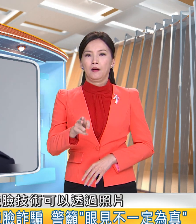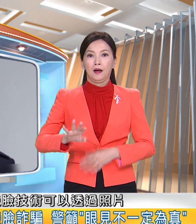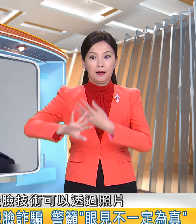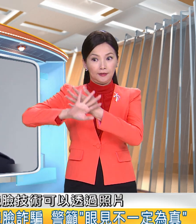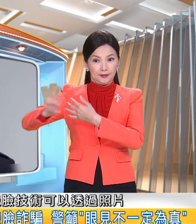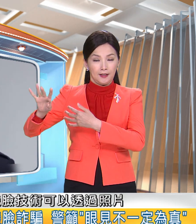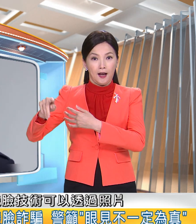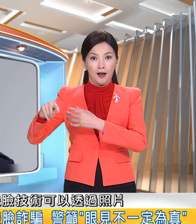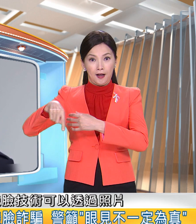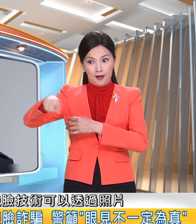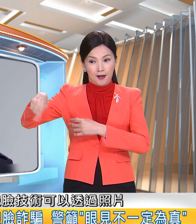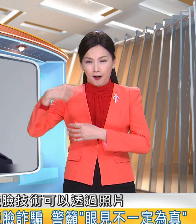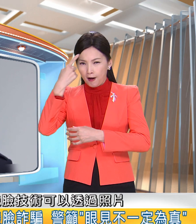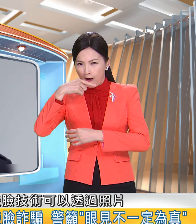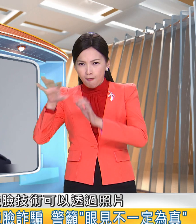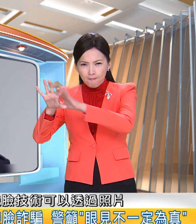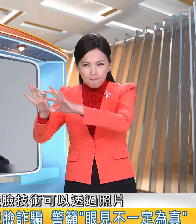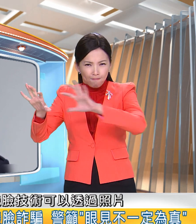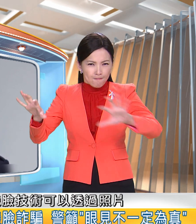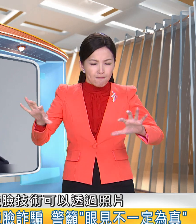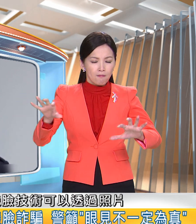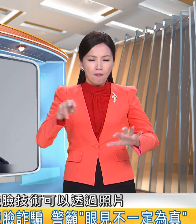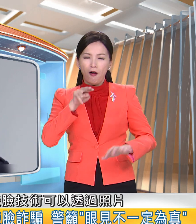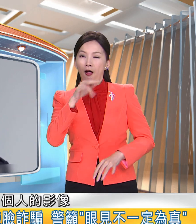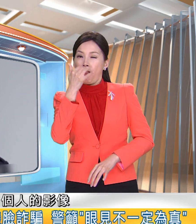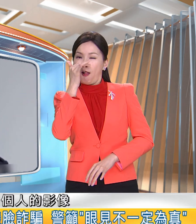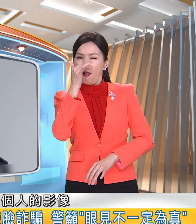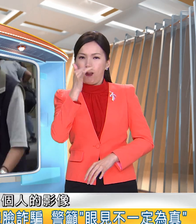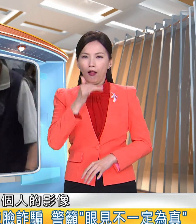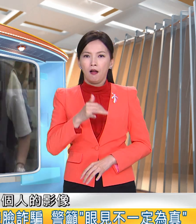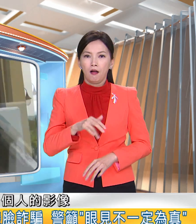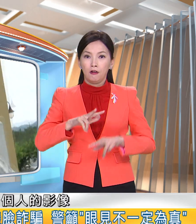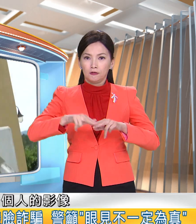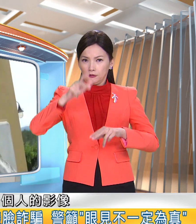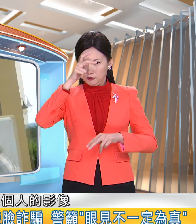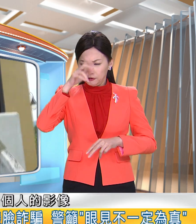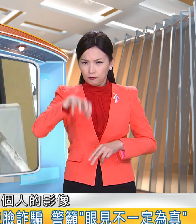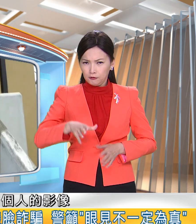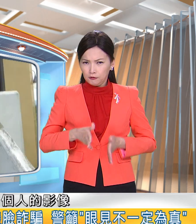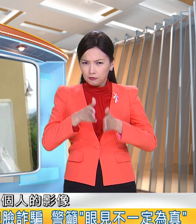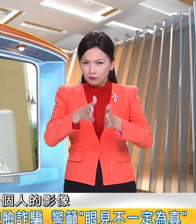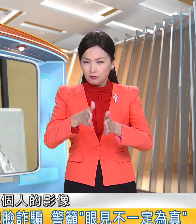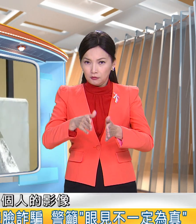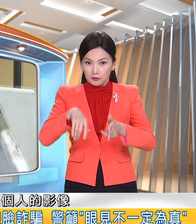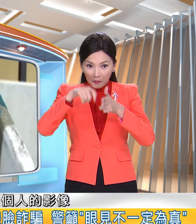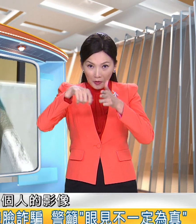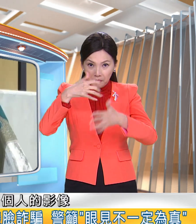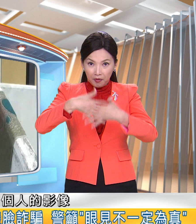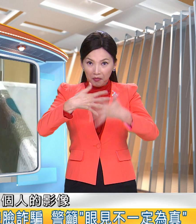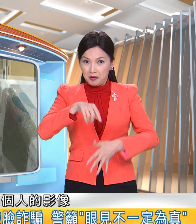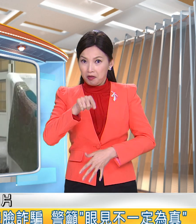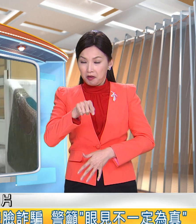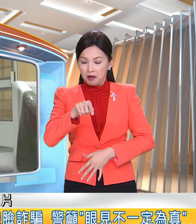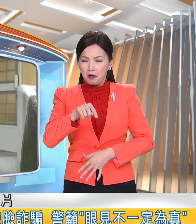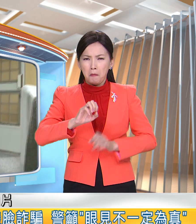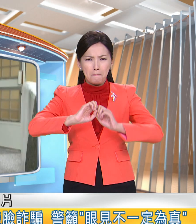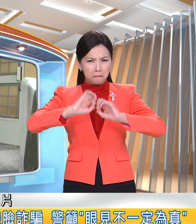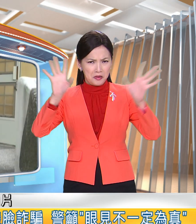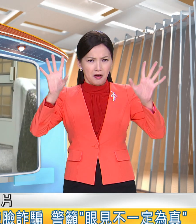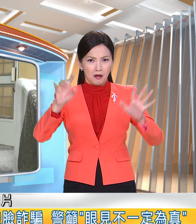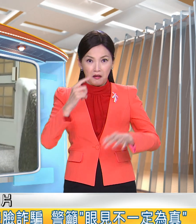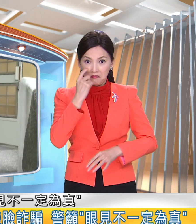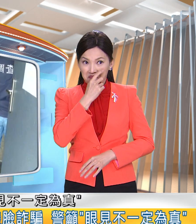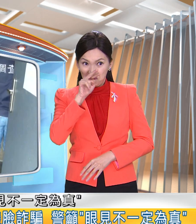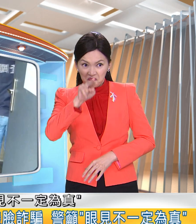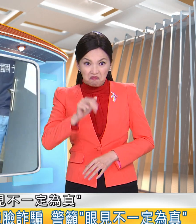身为变脸技术，可以透过照片就伪造成另外一个人的影像。刑事局特别拍